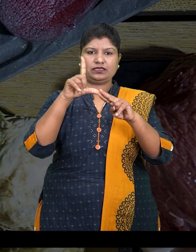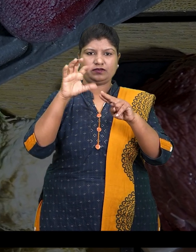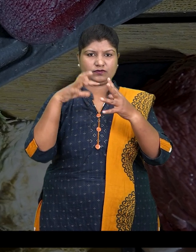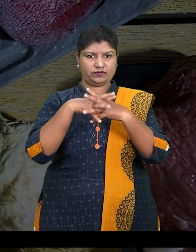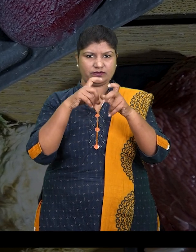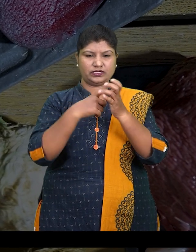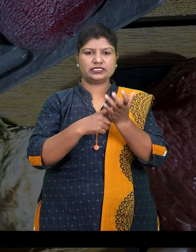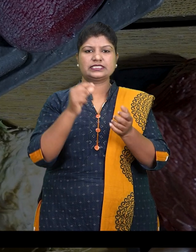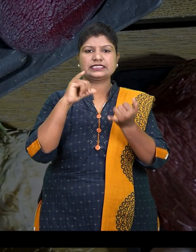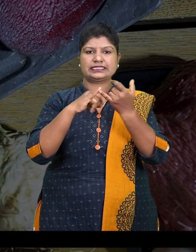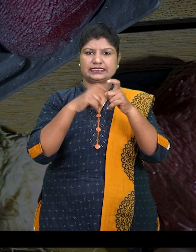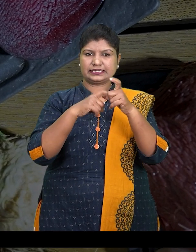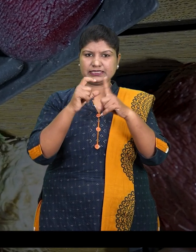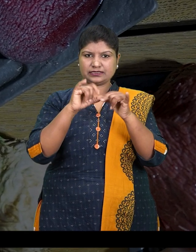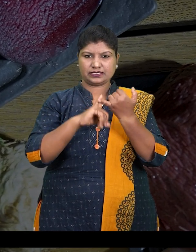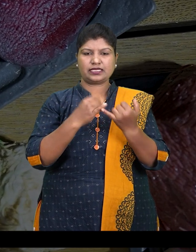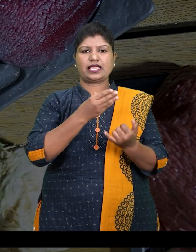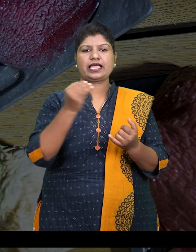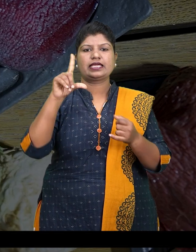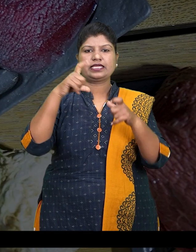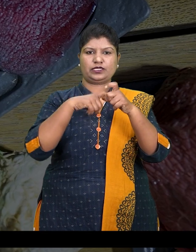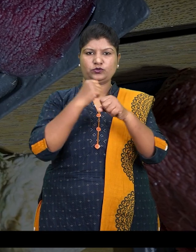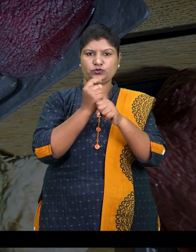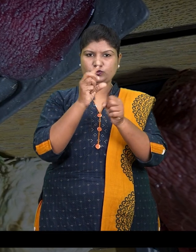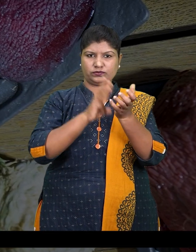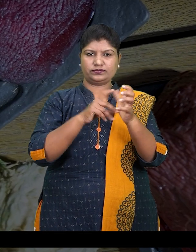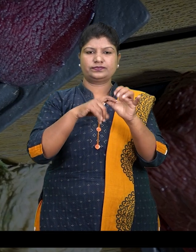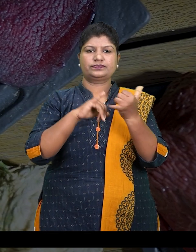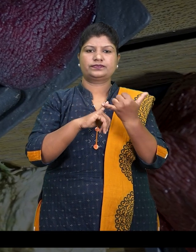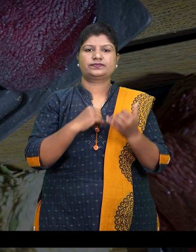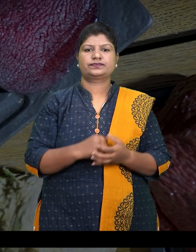सूरजमुखी, उसके बीज और